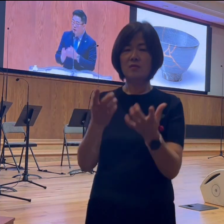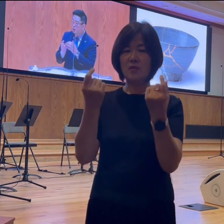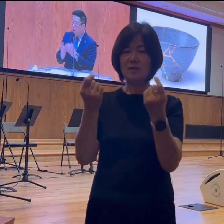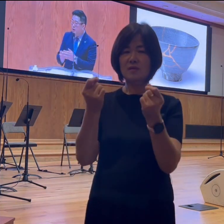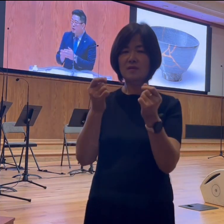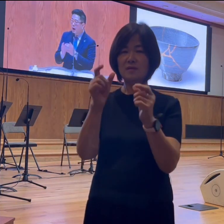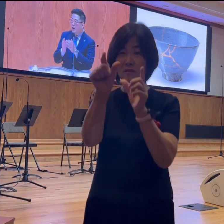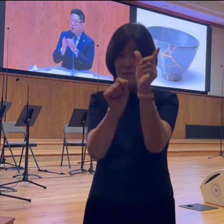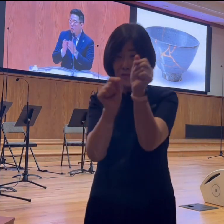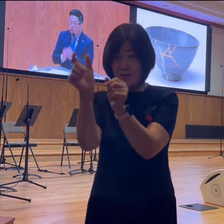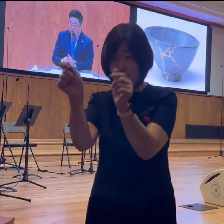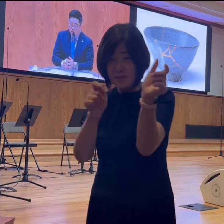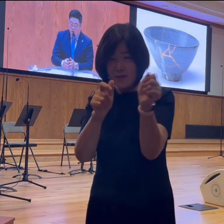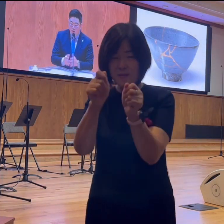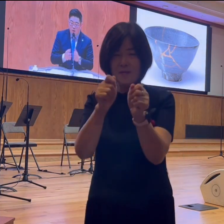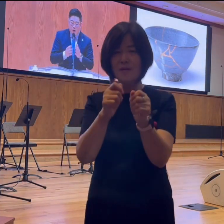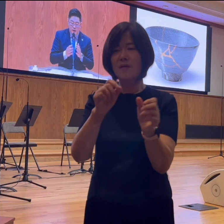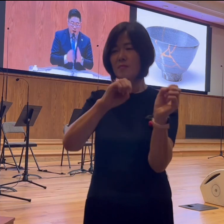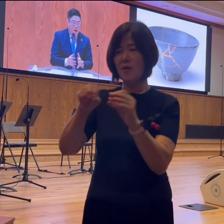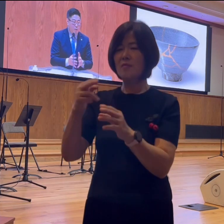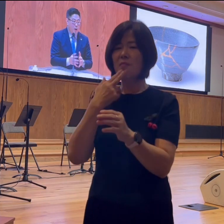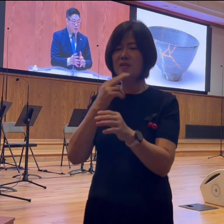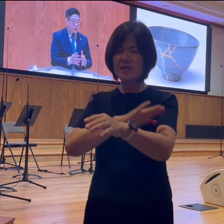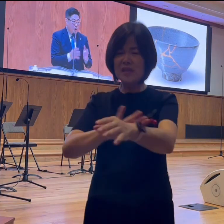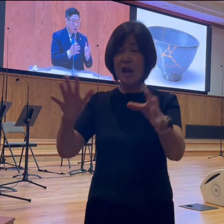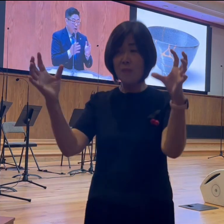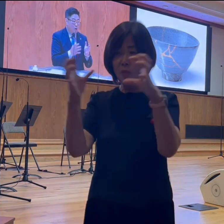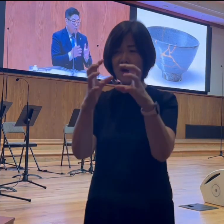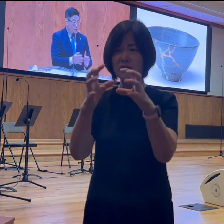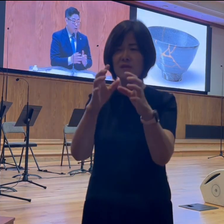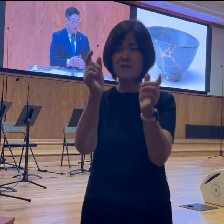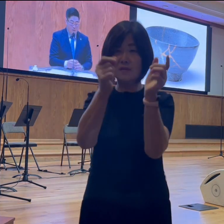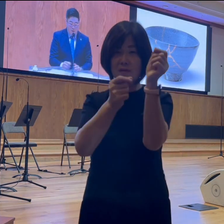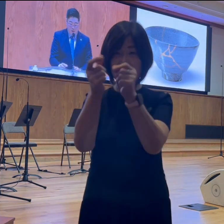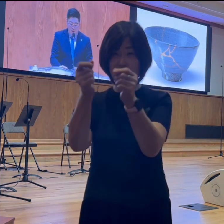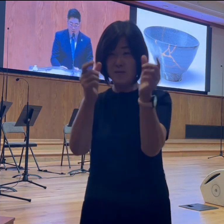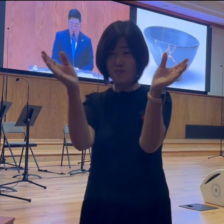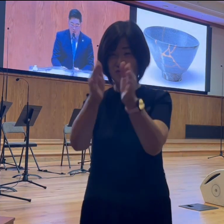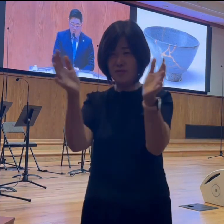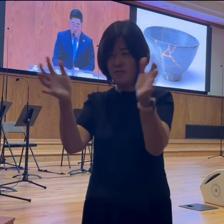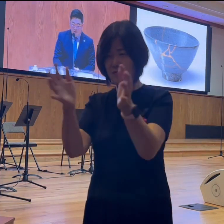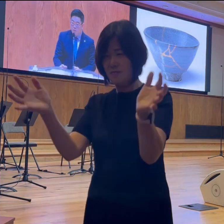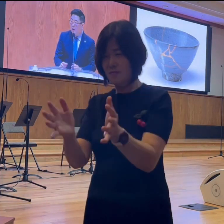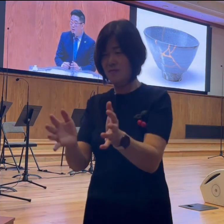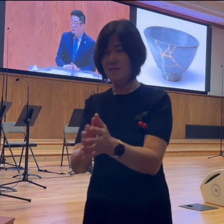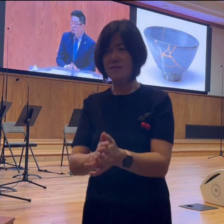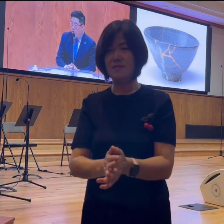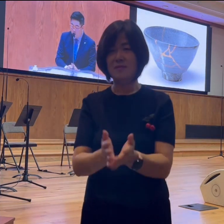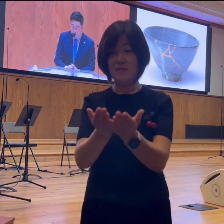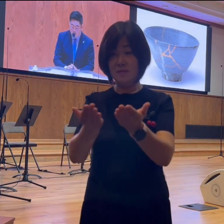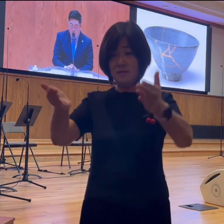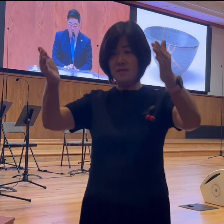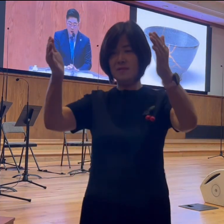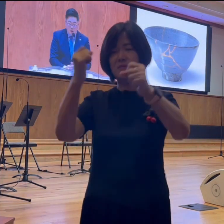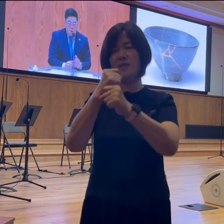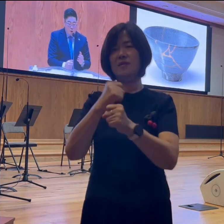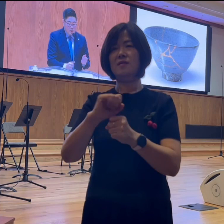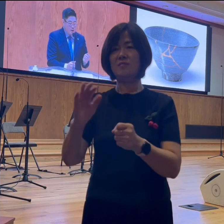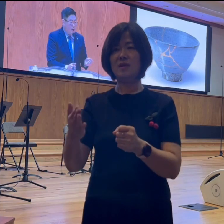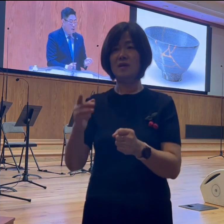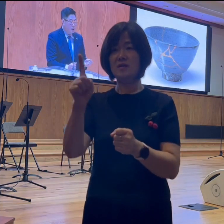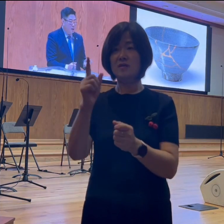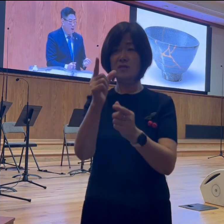그 조각들을 하나도 버리지 않고 잘 모아서 이어 붙이는 것입니다. 여러분 아까 사진으로 보신 것처럼 그